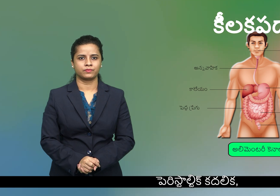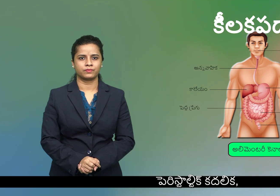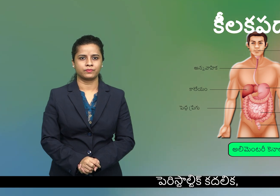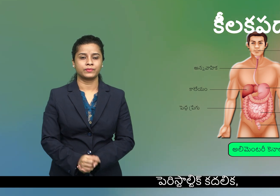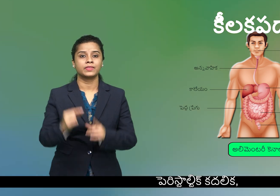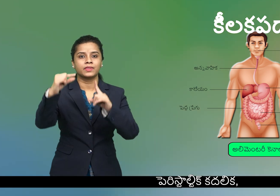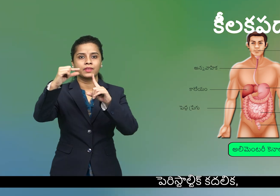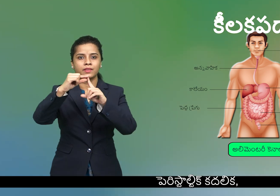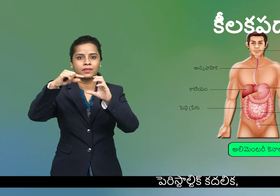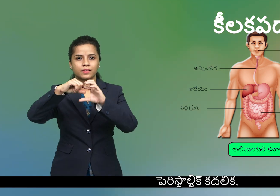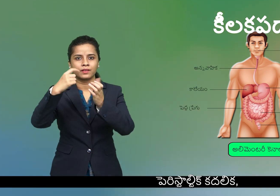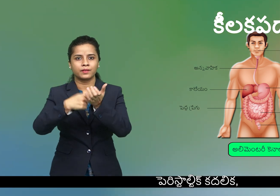పెరిస్టాల్టిక్ కదలిక,